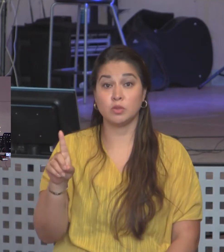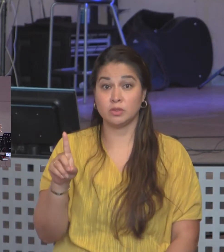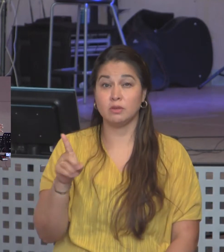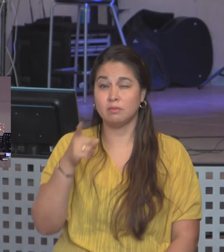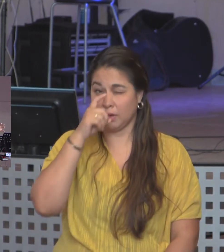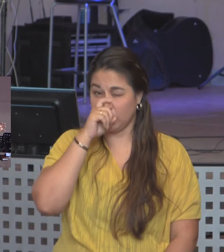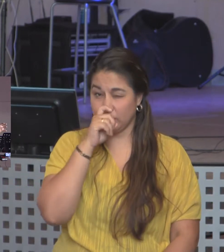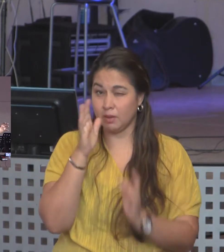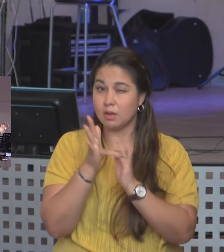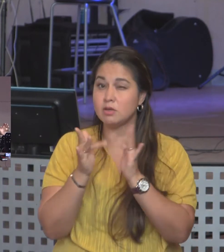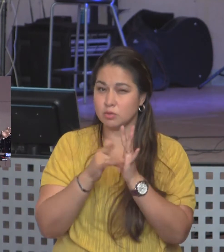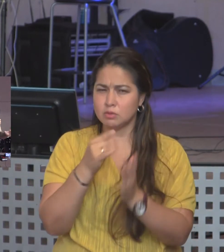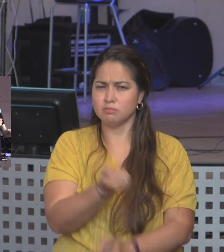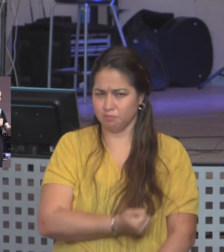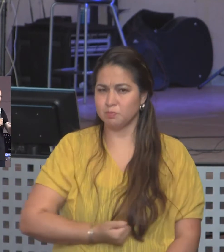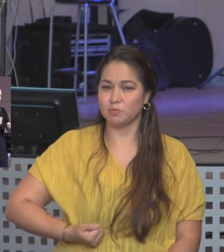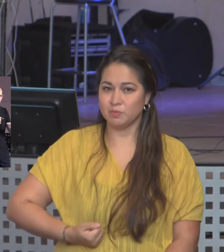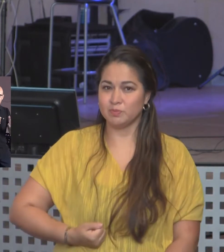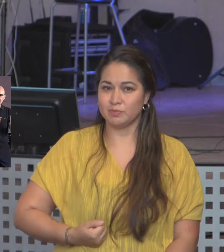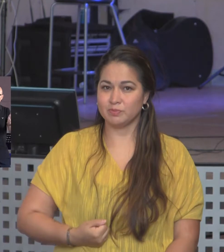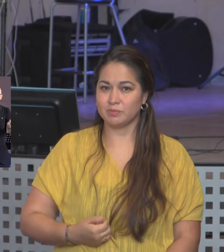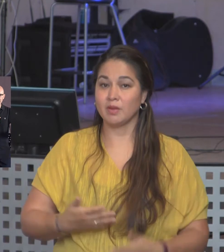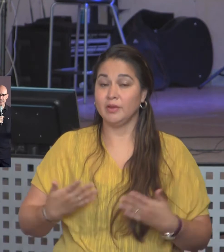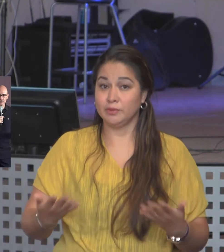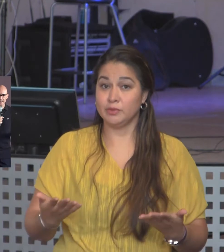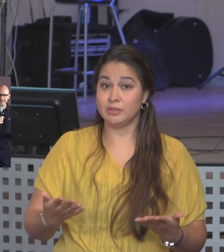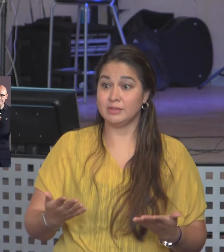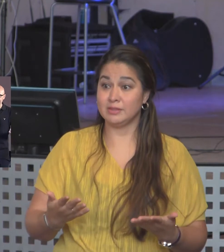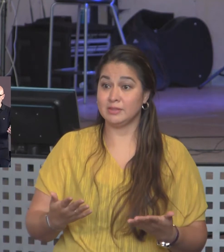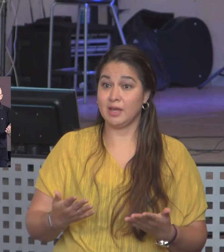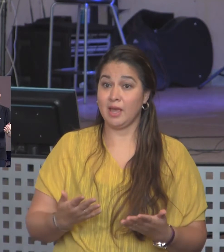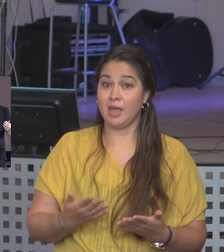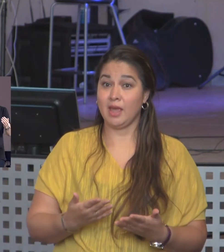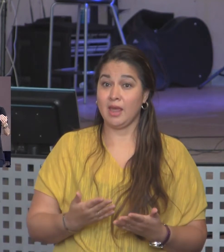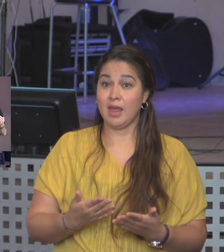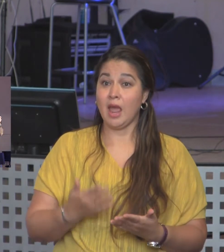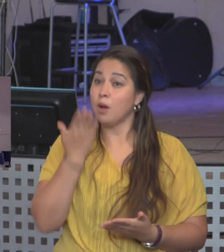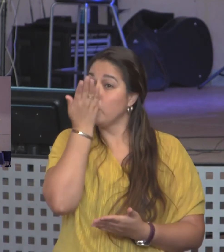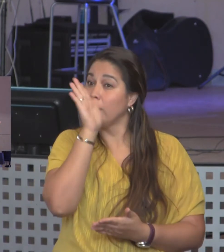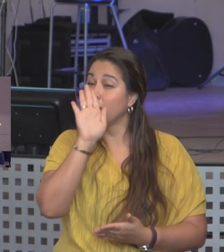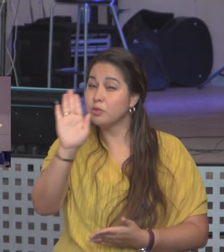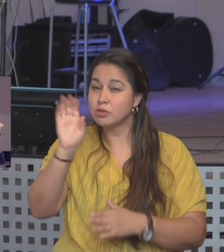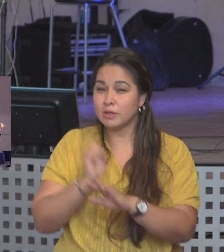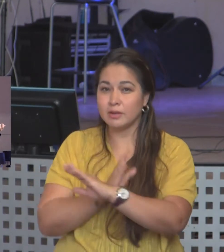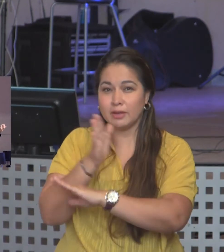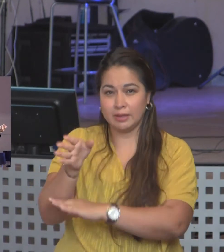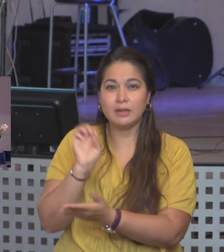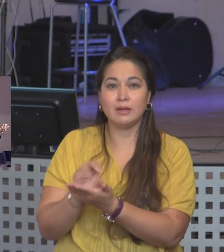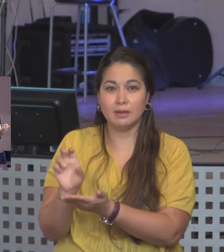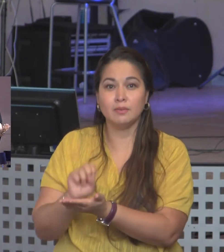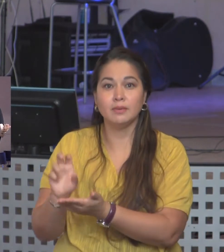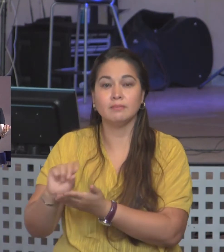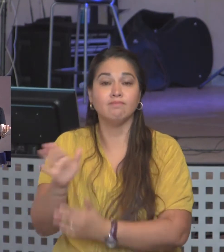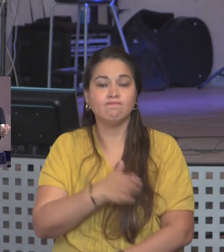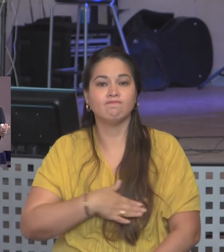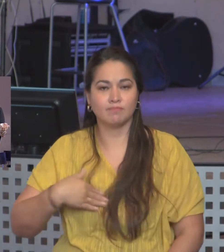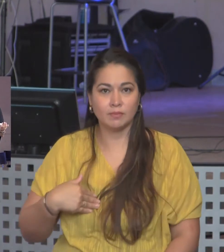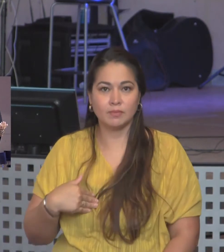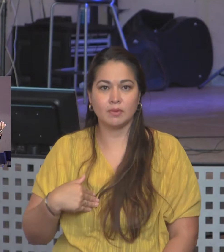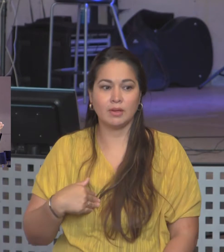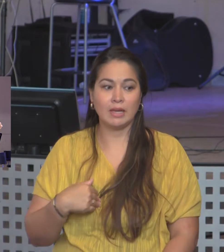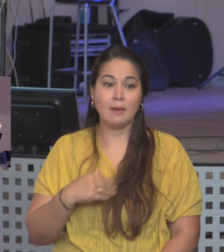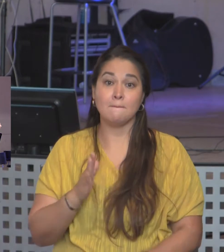hambre. Pasa por allí porque Él va camino de Jerusalén. Se encuentra una higuera.